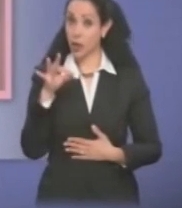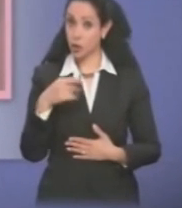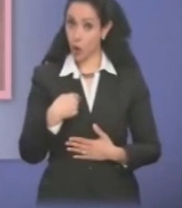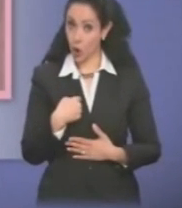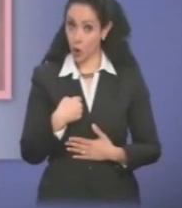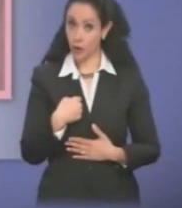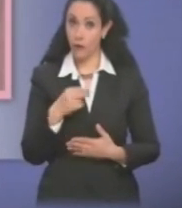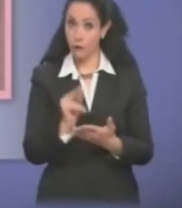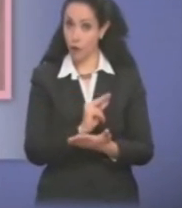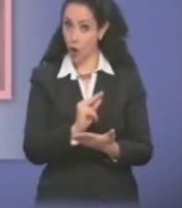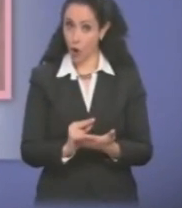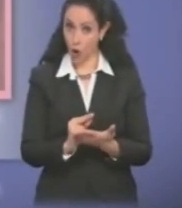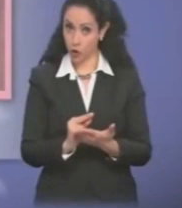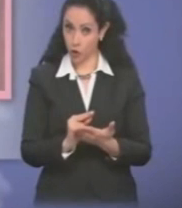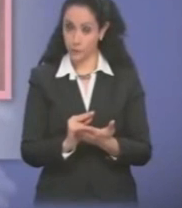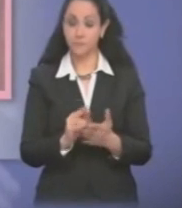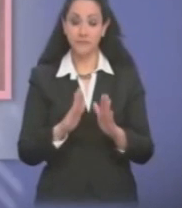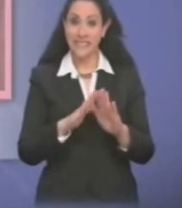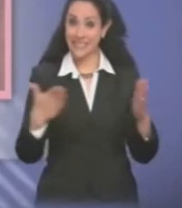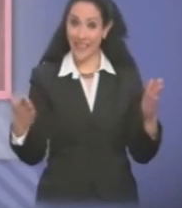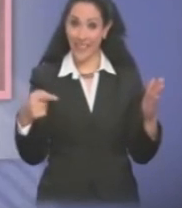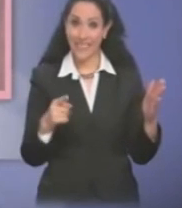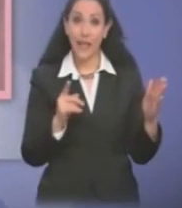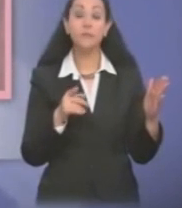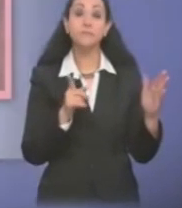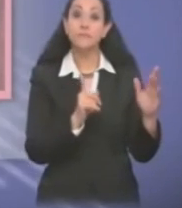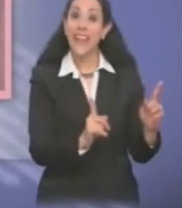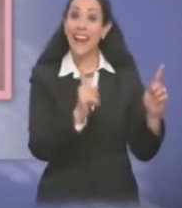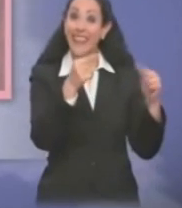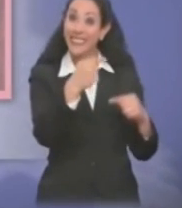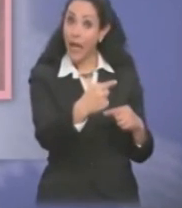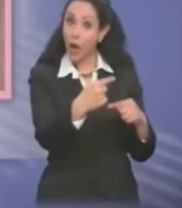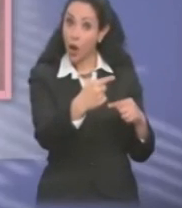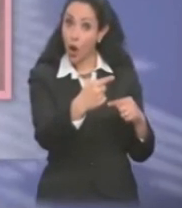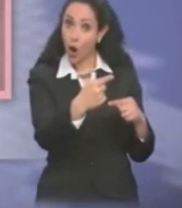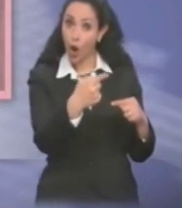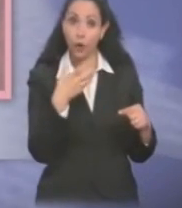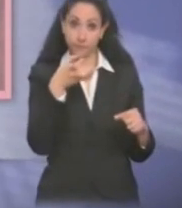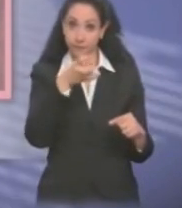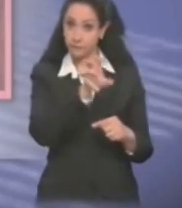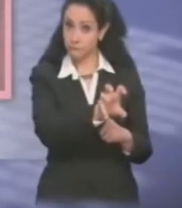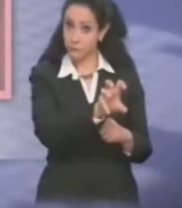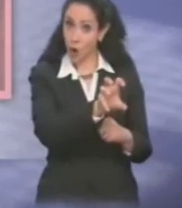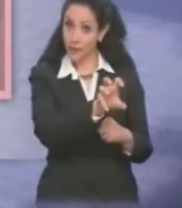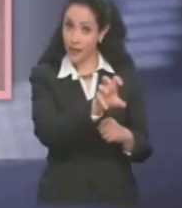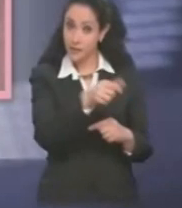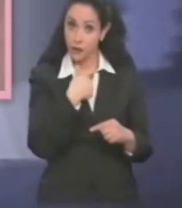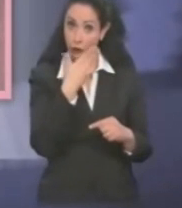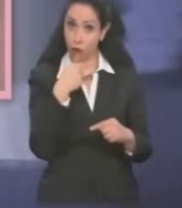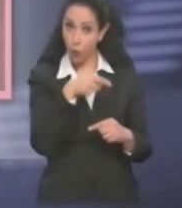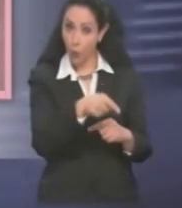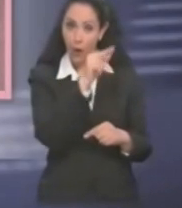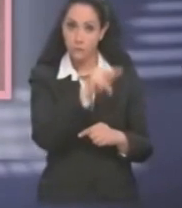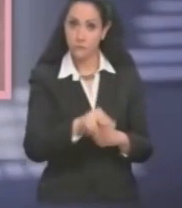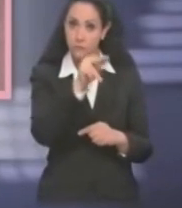L'elettore esprime il voto tracciando un solo segno sul rettangolo che contiene il